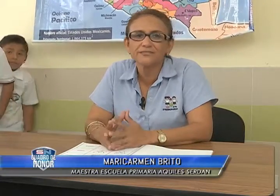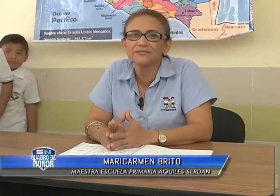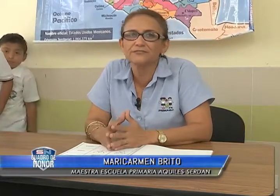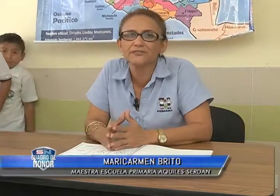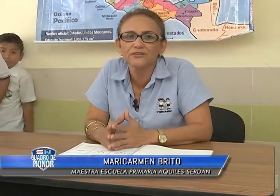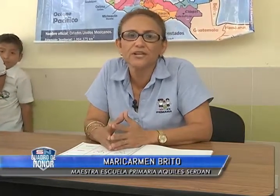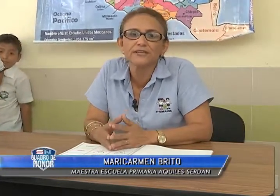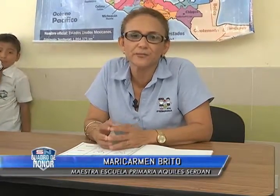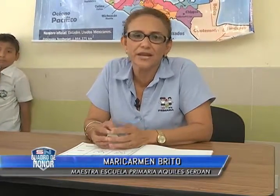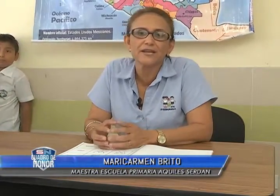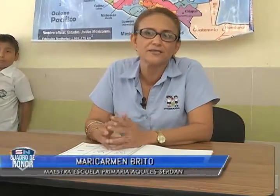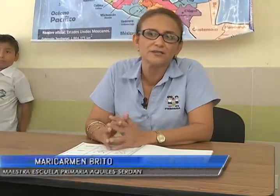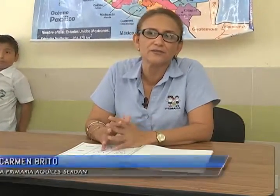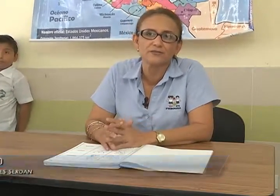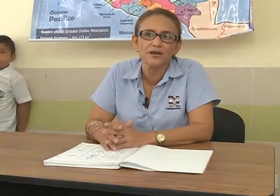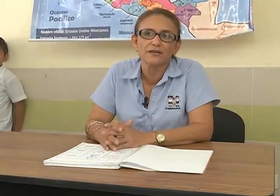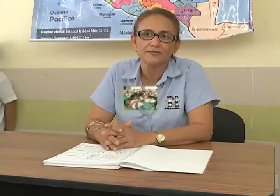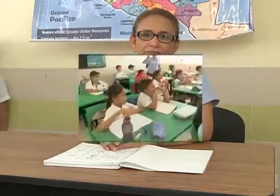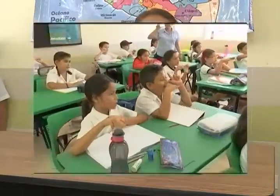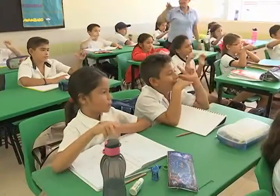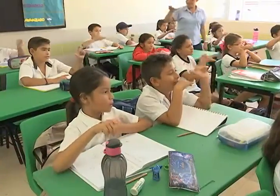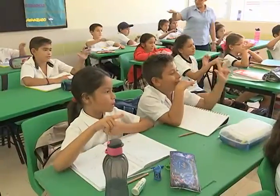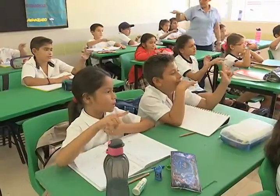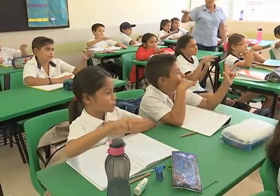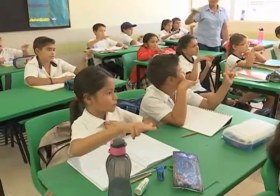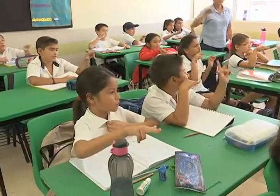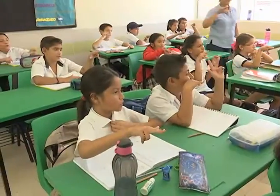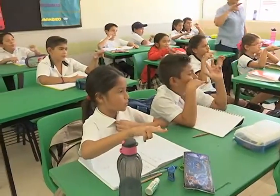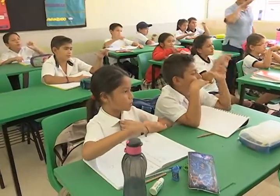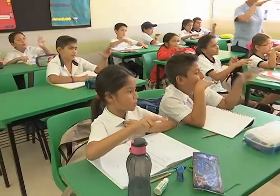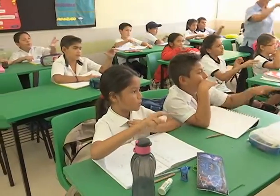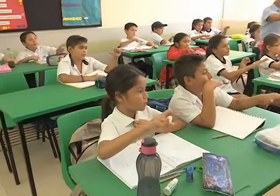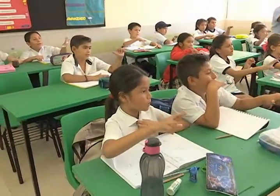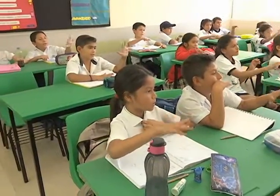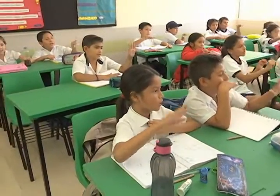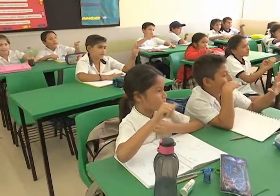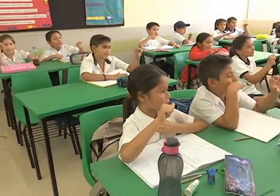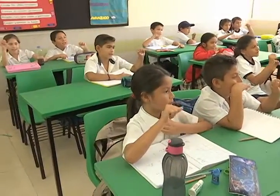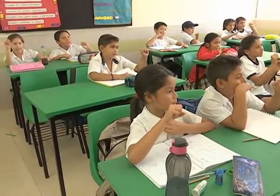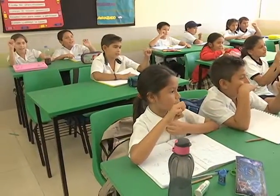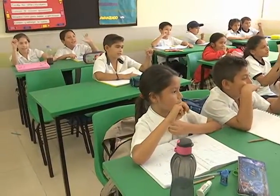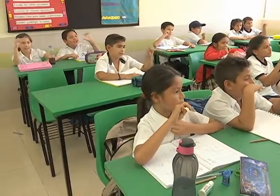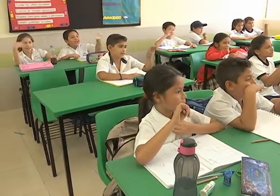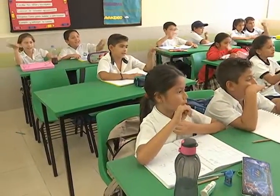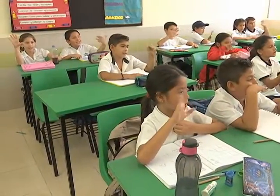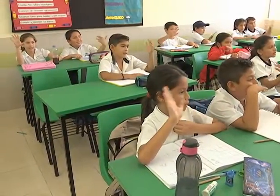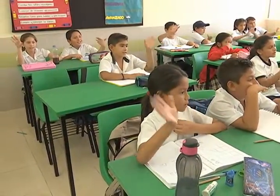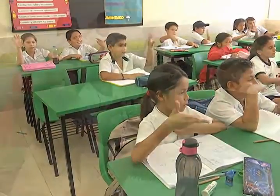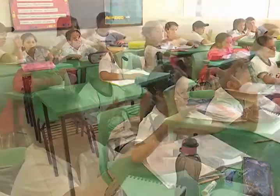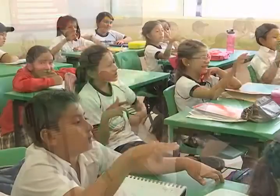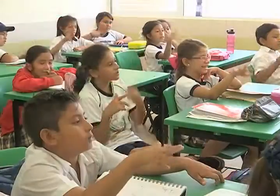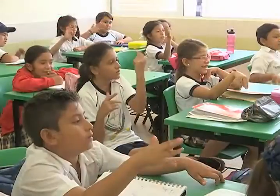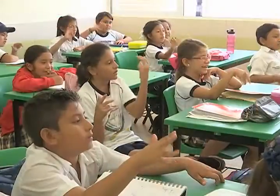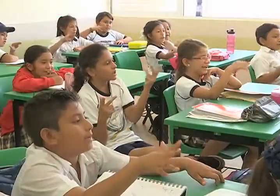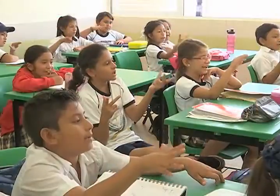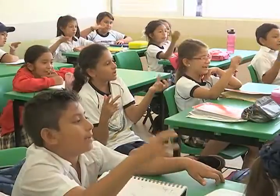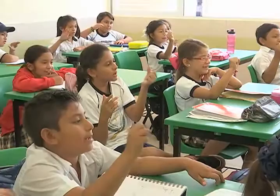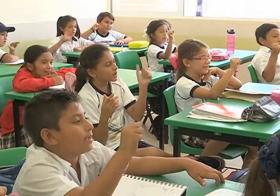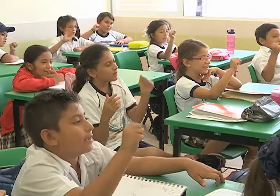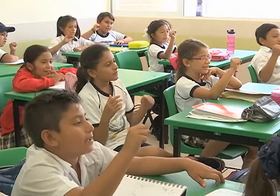satisfacción al terminar el ciclo escolar. Estos niños y niñas absorben cada seña, movimiento y expresión que la maestra expresa, en